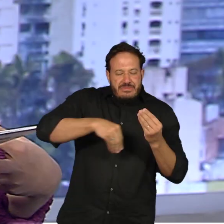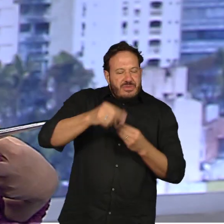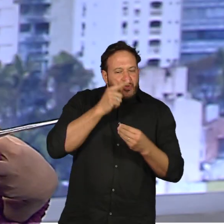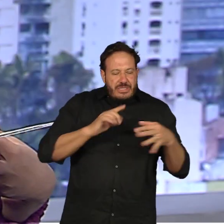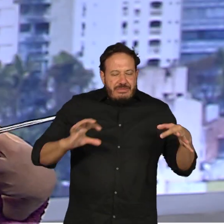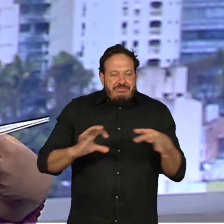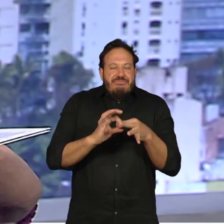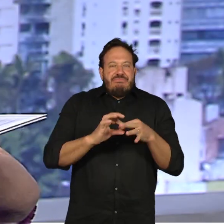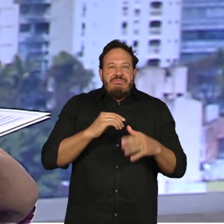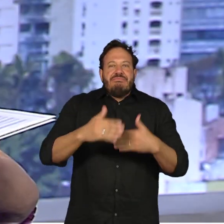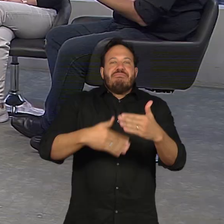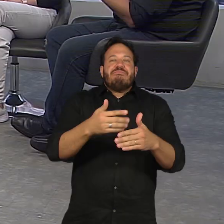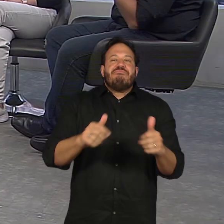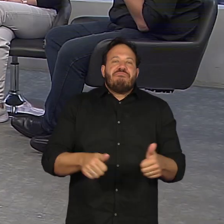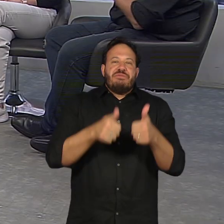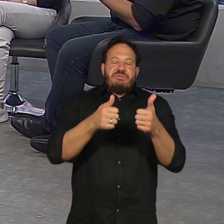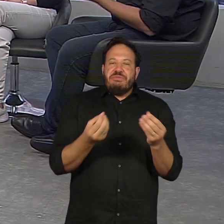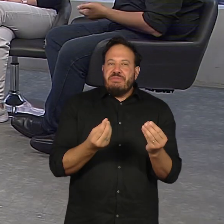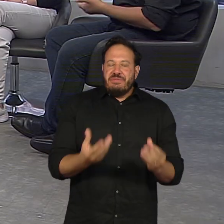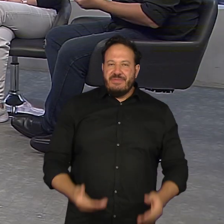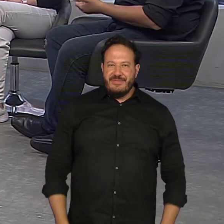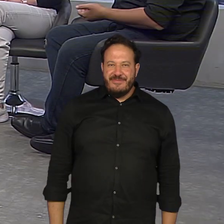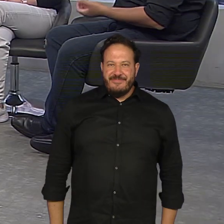fazer funcionar?